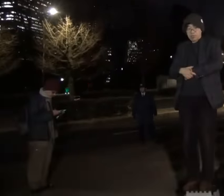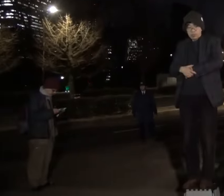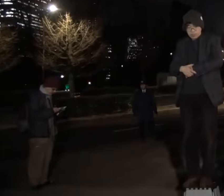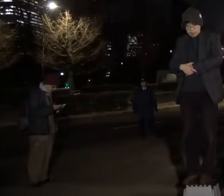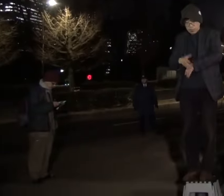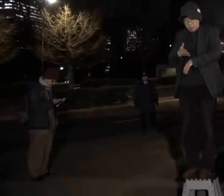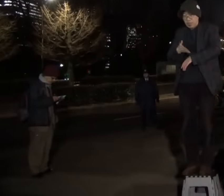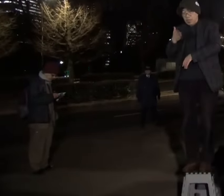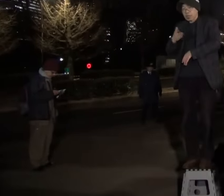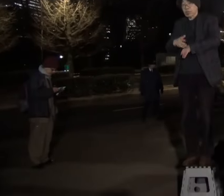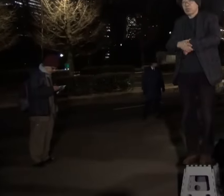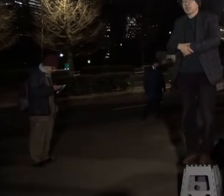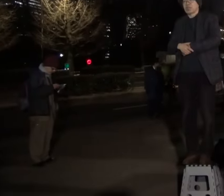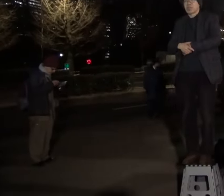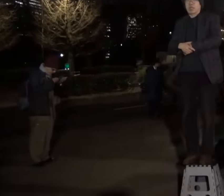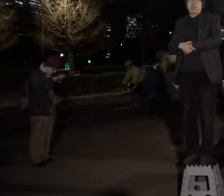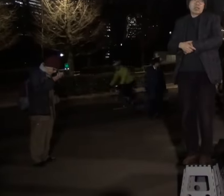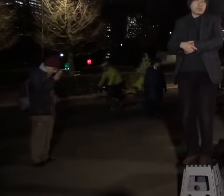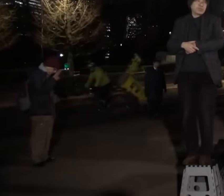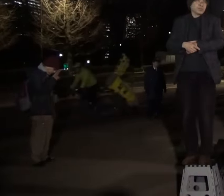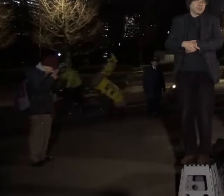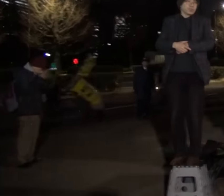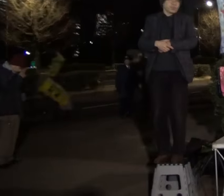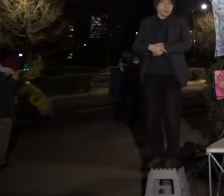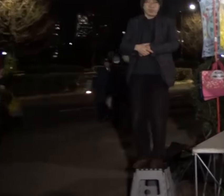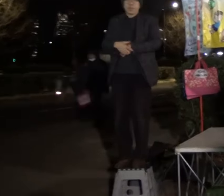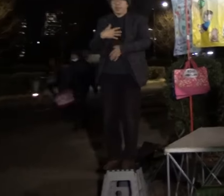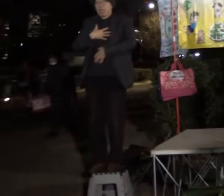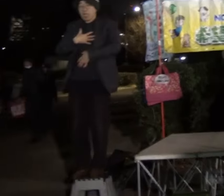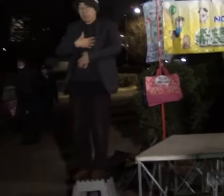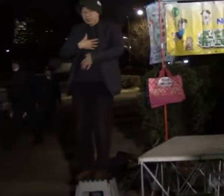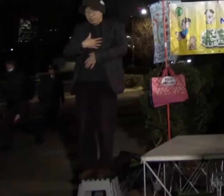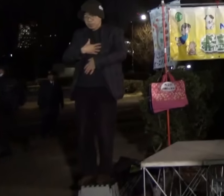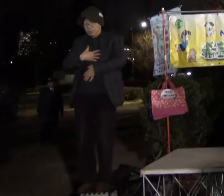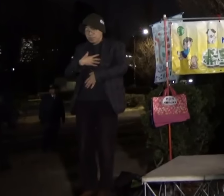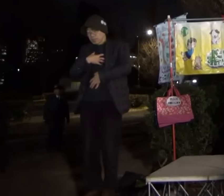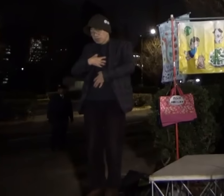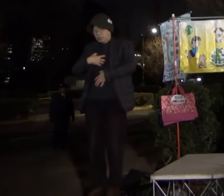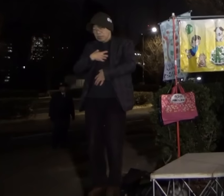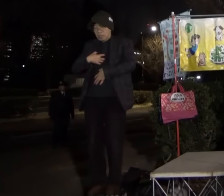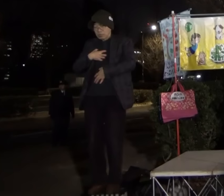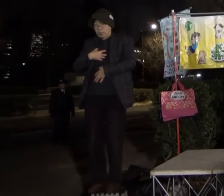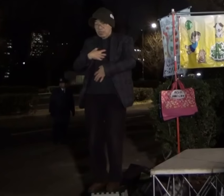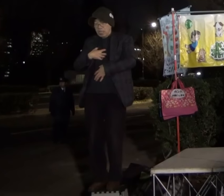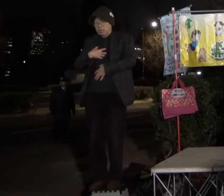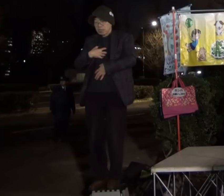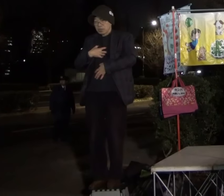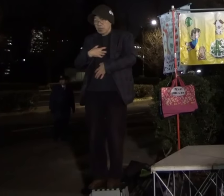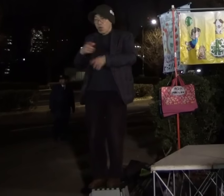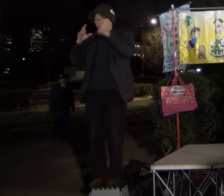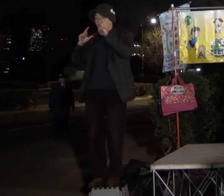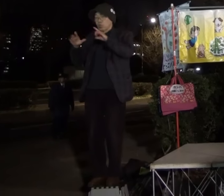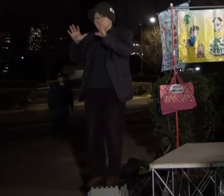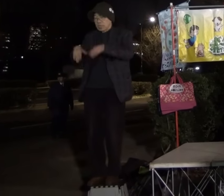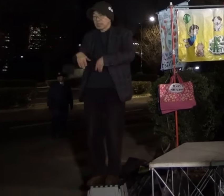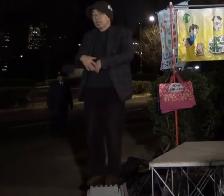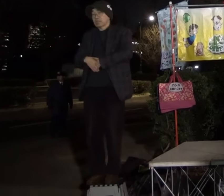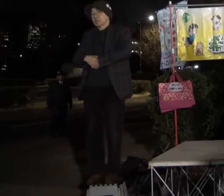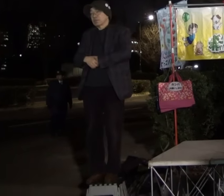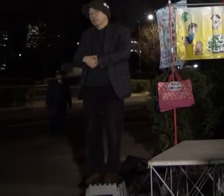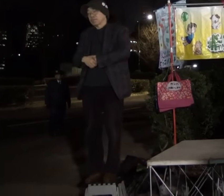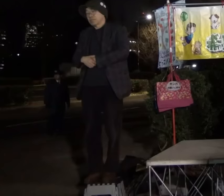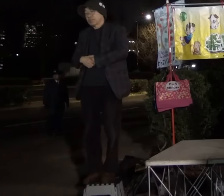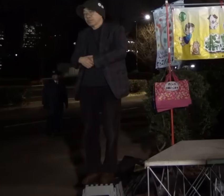。 ありがとうございます。で、本当にもう胸がいっぱいになるような報告でした。ありがとうございました